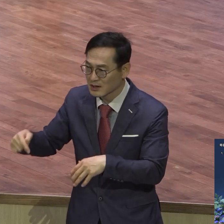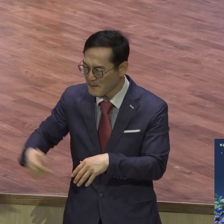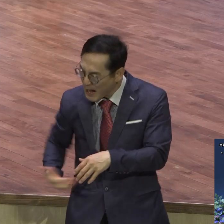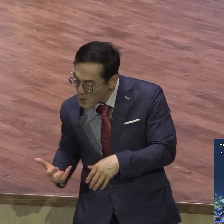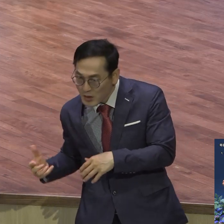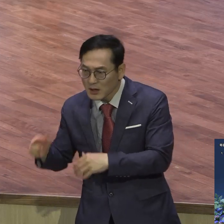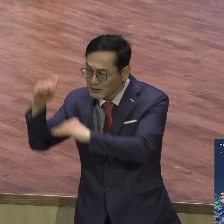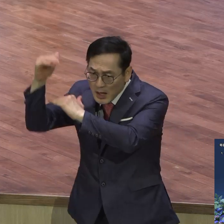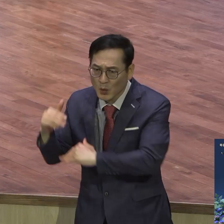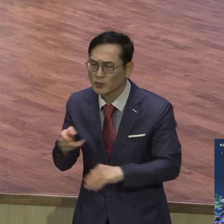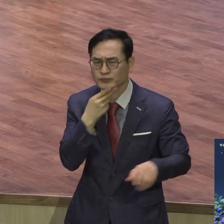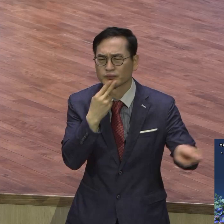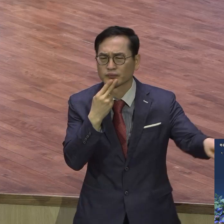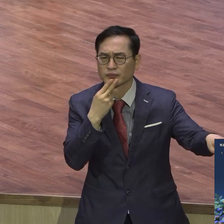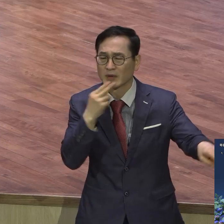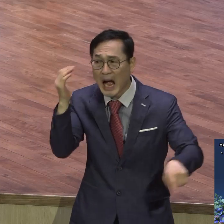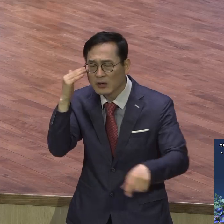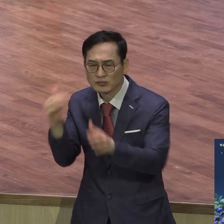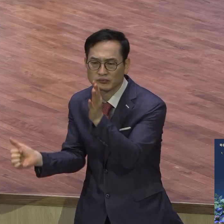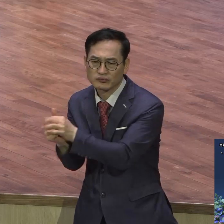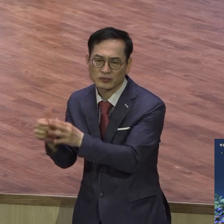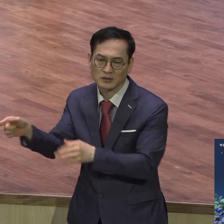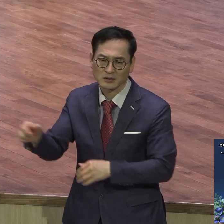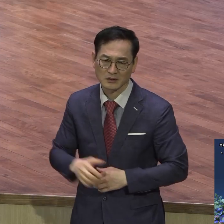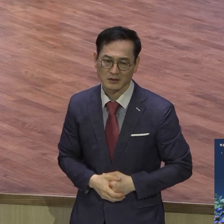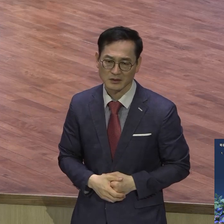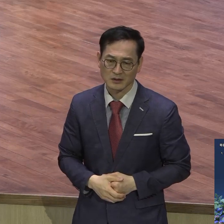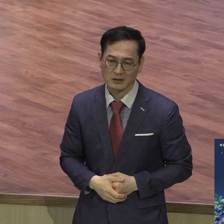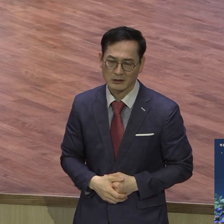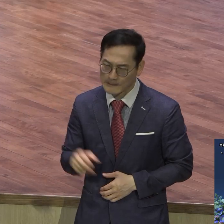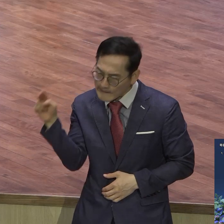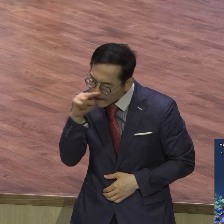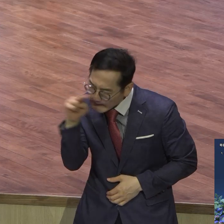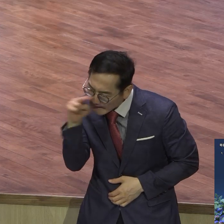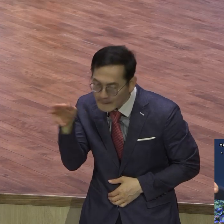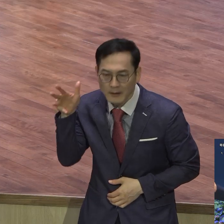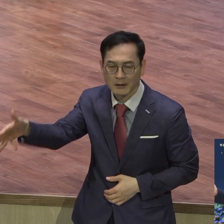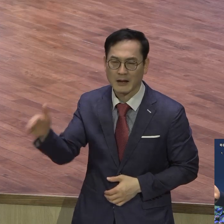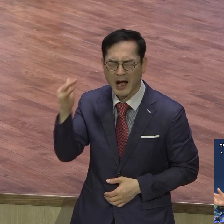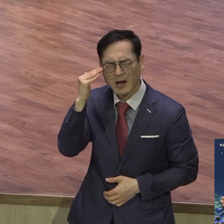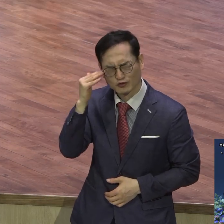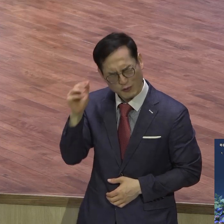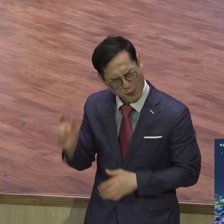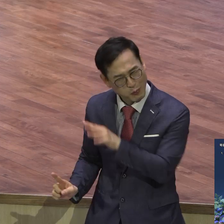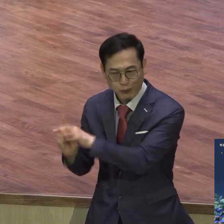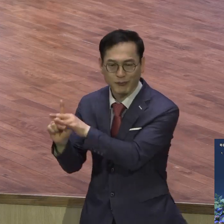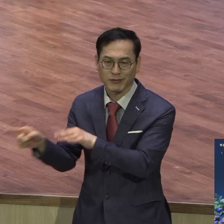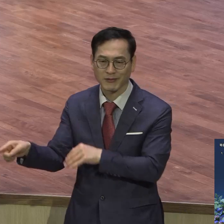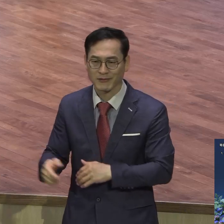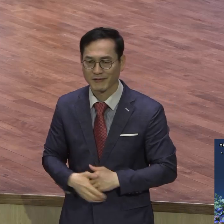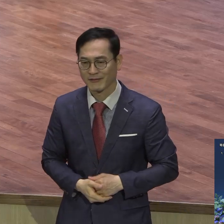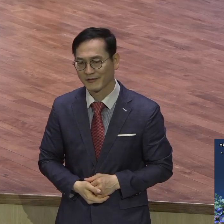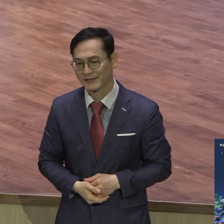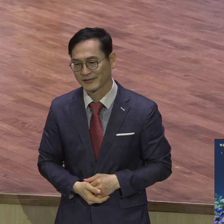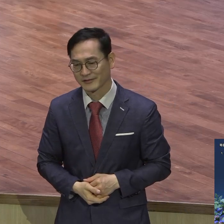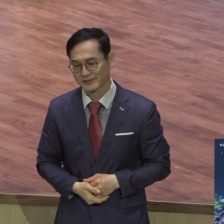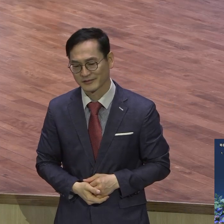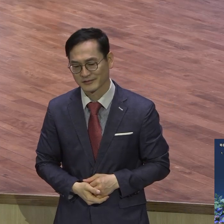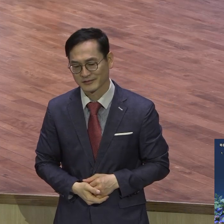다른 나라는 이런 부분이 없어요 우리나라는 이렇게 식이 질투가 많은 나라예요 거의 다 생각